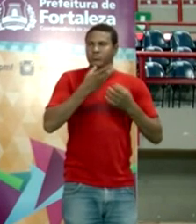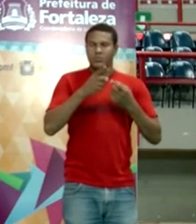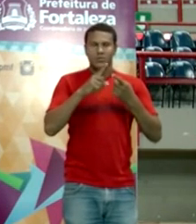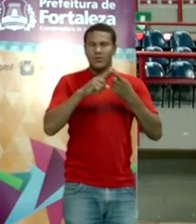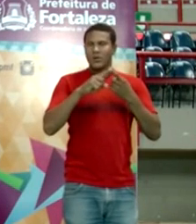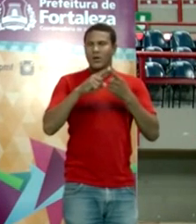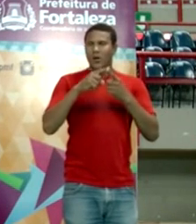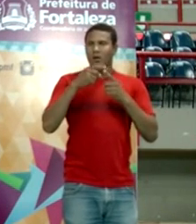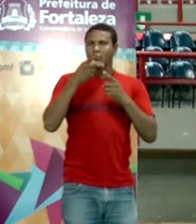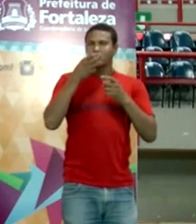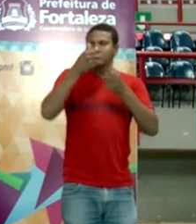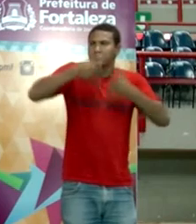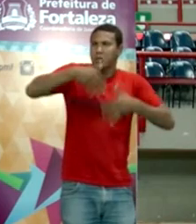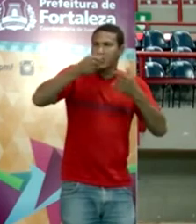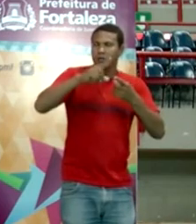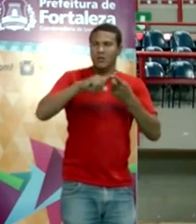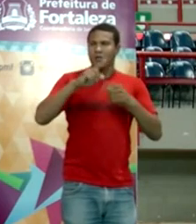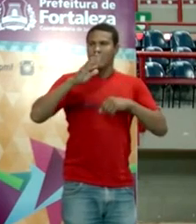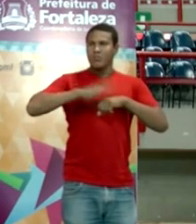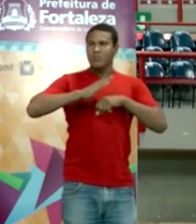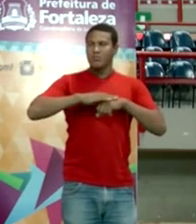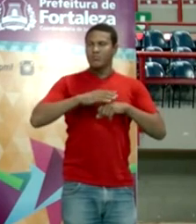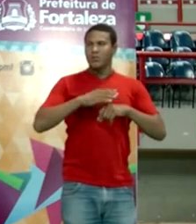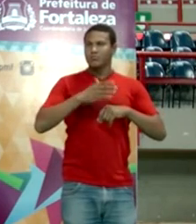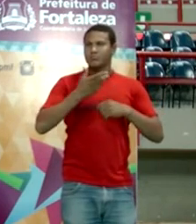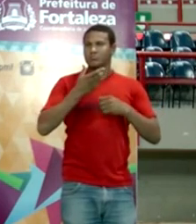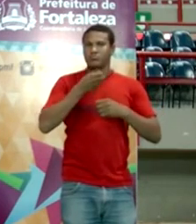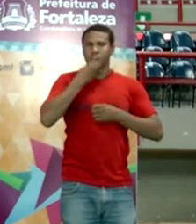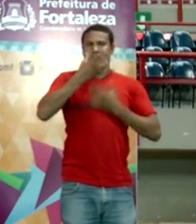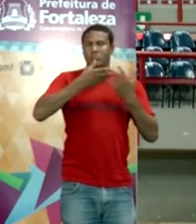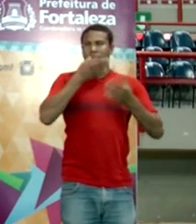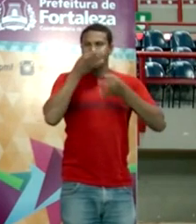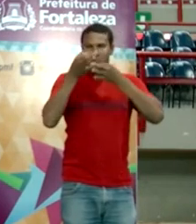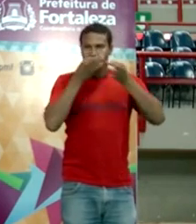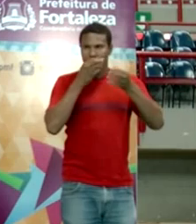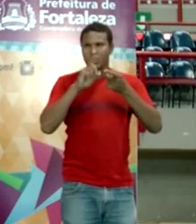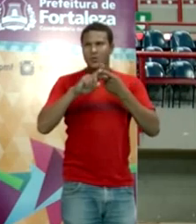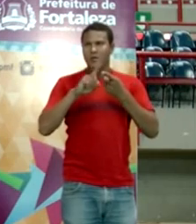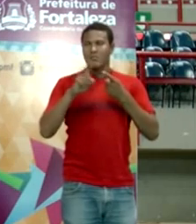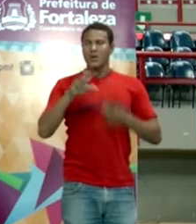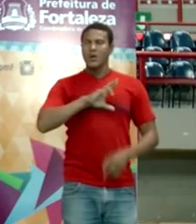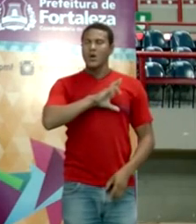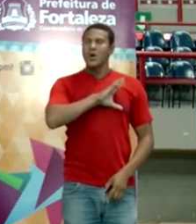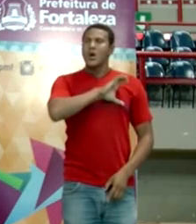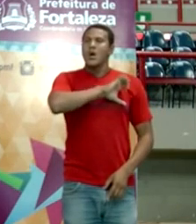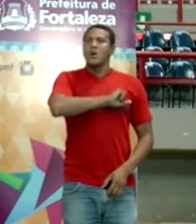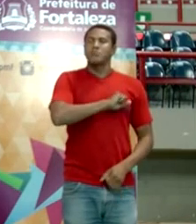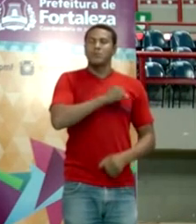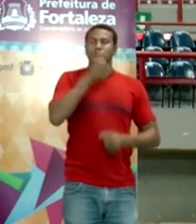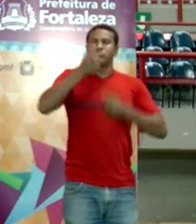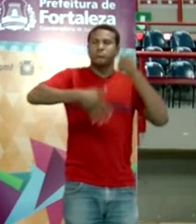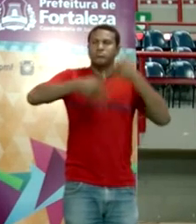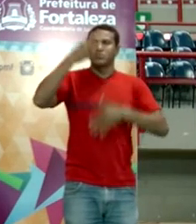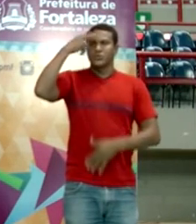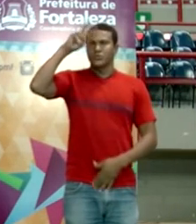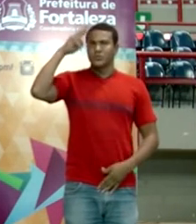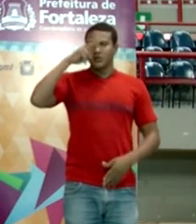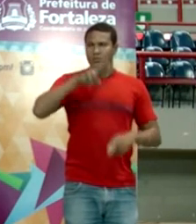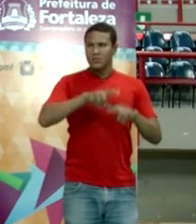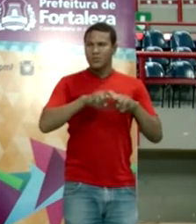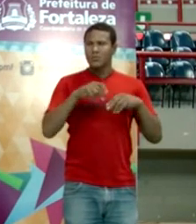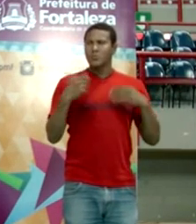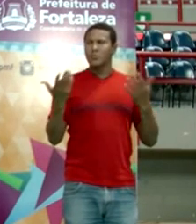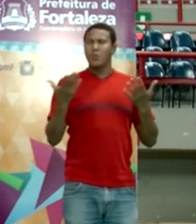relatos pessoais. D, editoriais. E, romances românticos. Qual desses tipos de texto